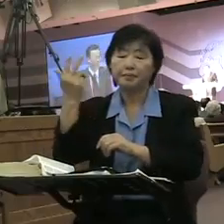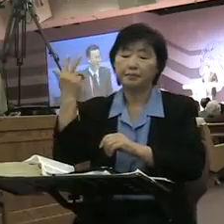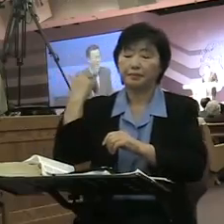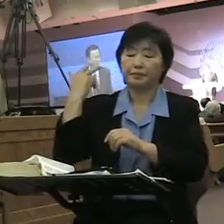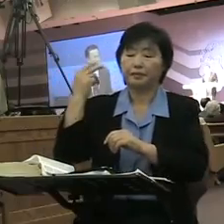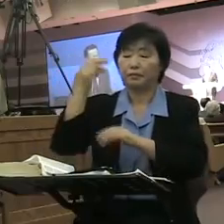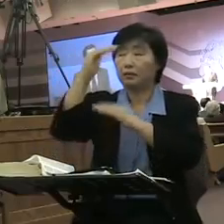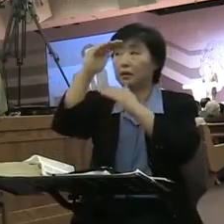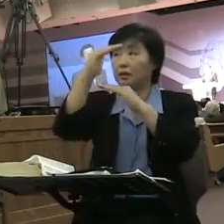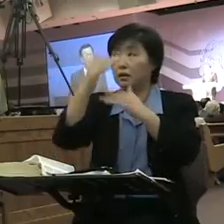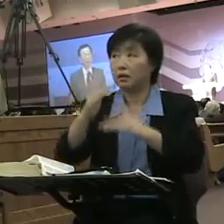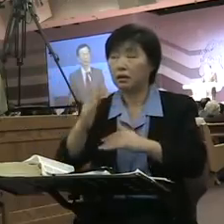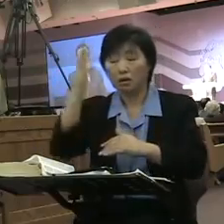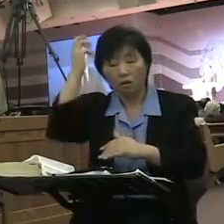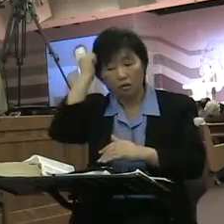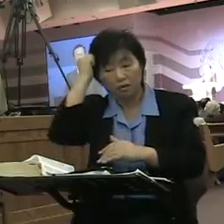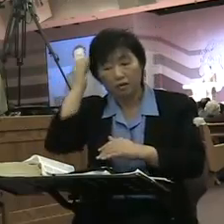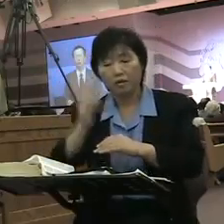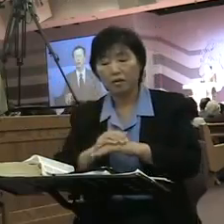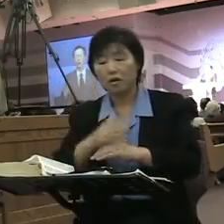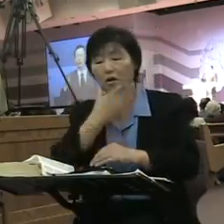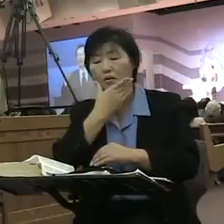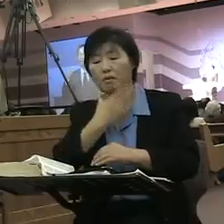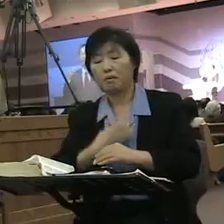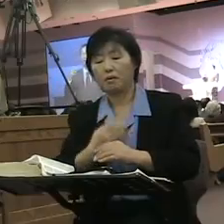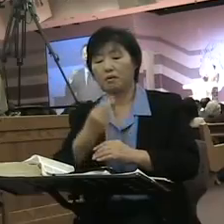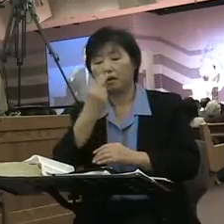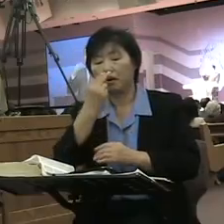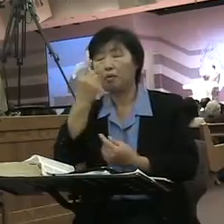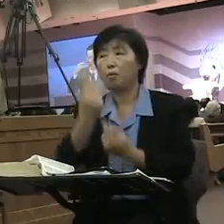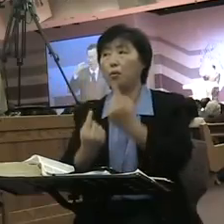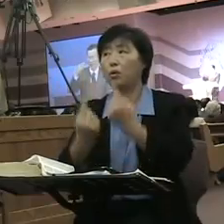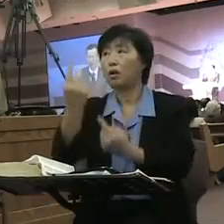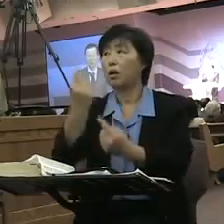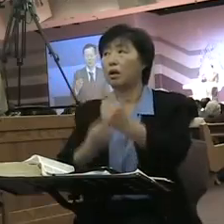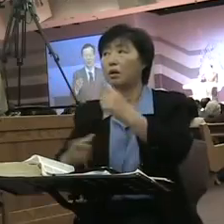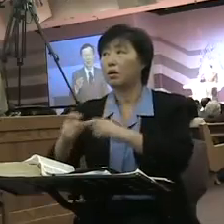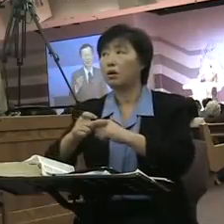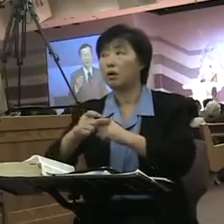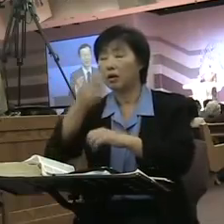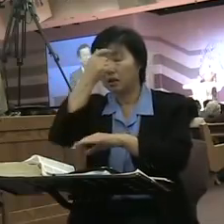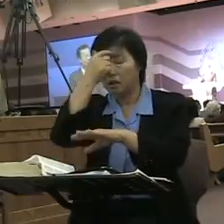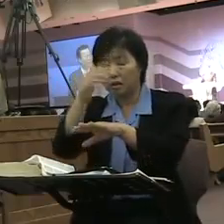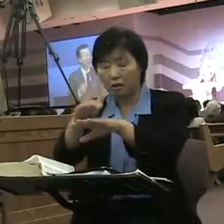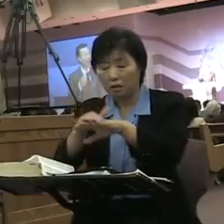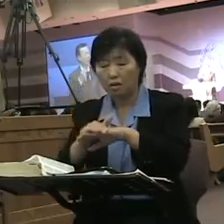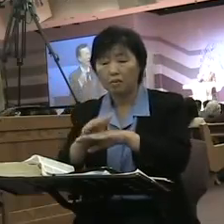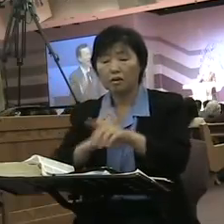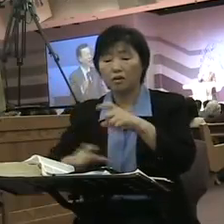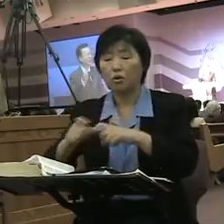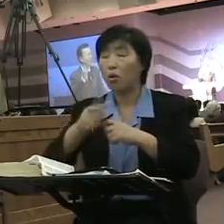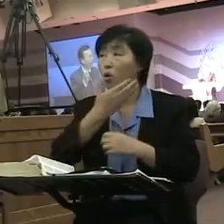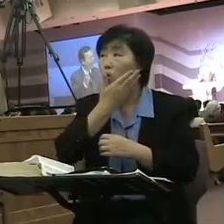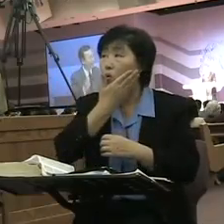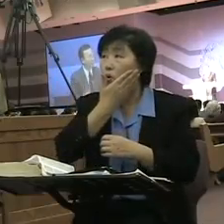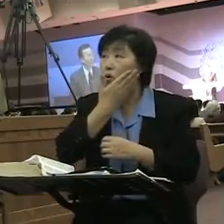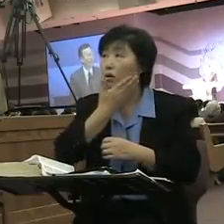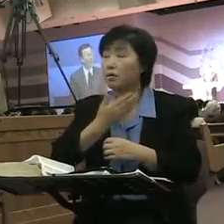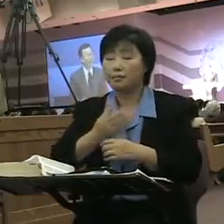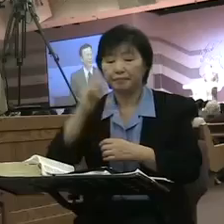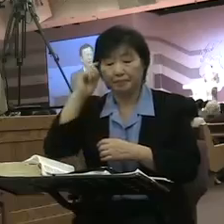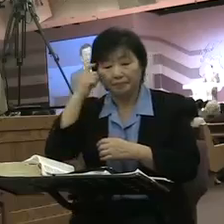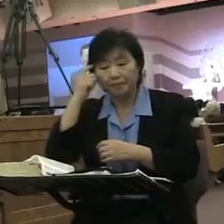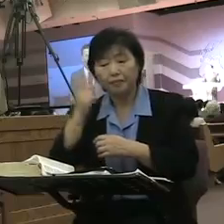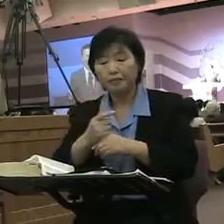기억하시나요? 아브라함은 먼저 생명보다 예배를 귀하게 여겼습니다. 생명보다 더 귀하게 여긴 예배가